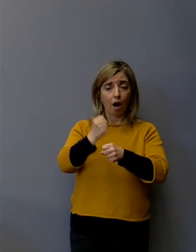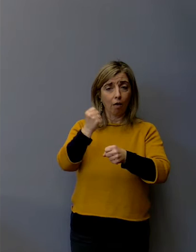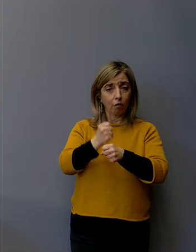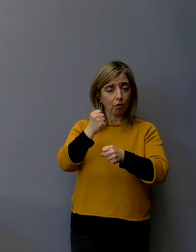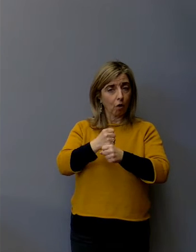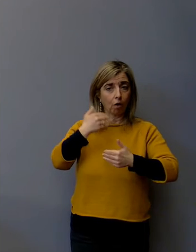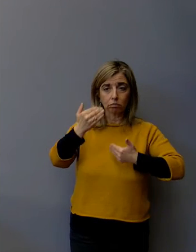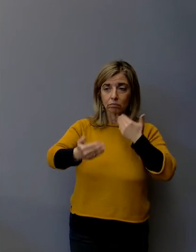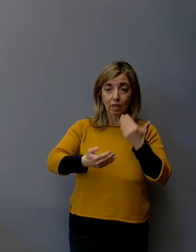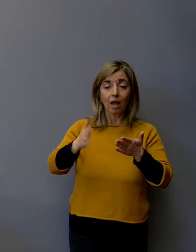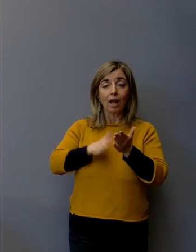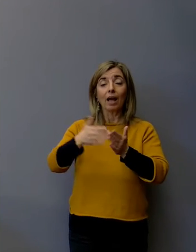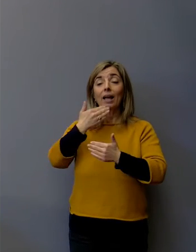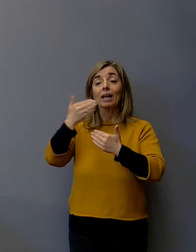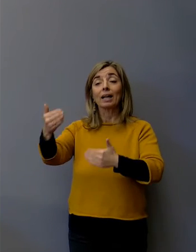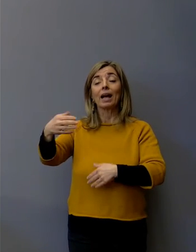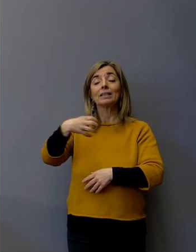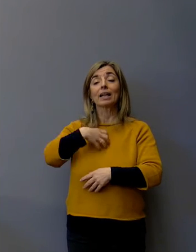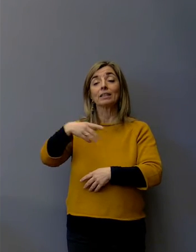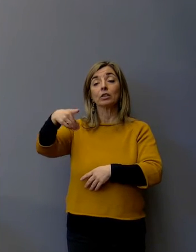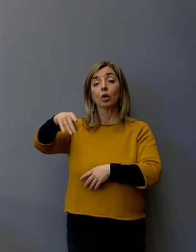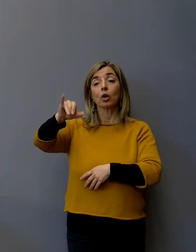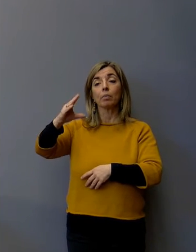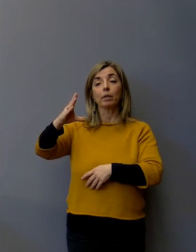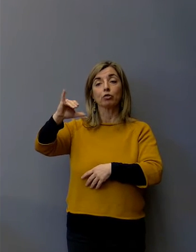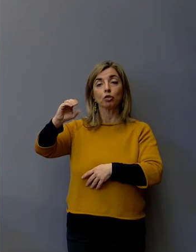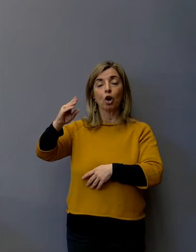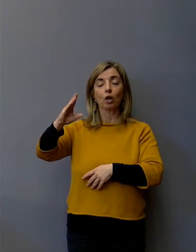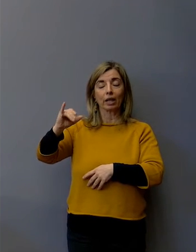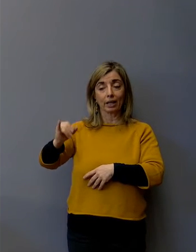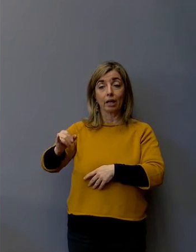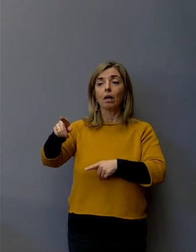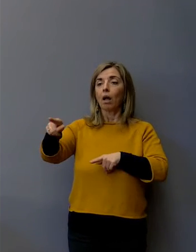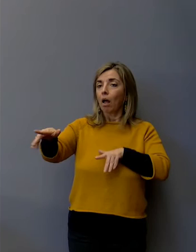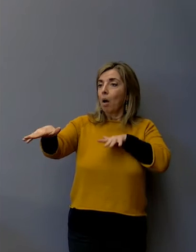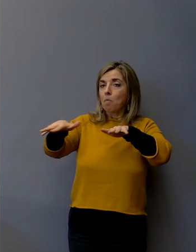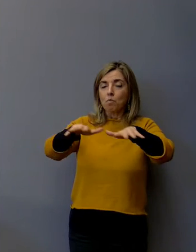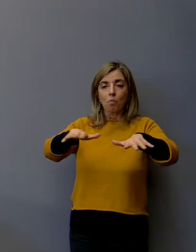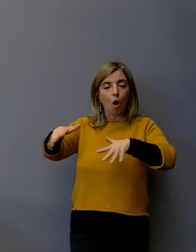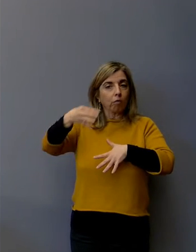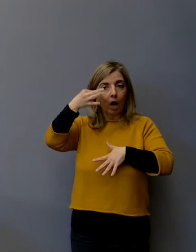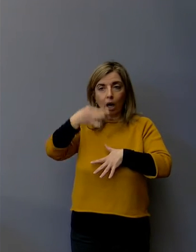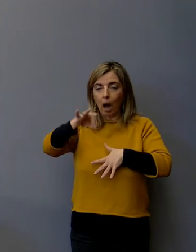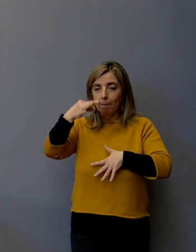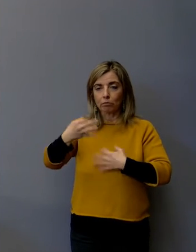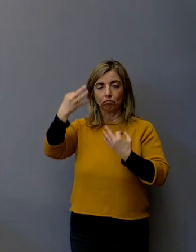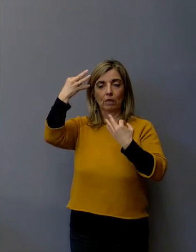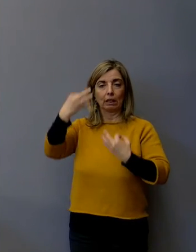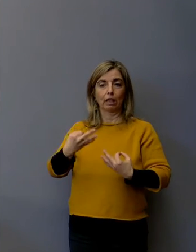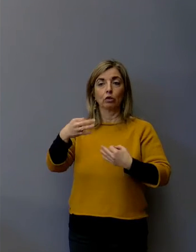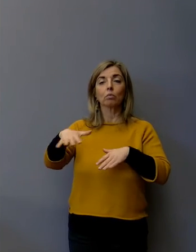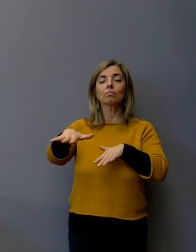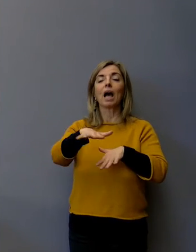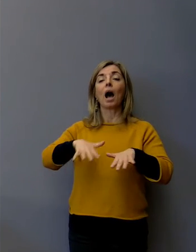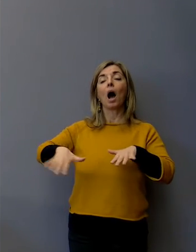e si è mosso con la solita capacità e decisione nel reparto della finanza pubblica locale ma